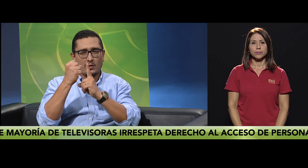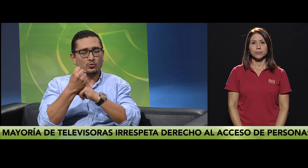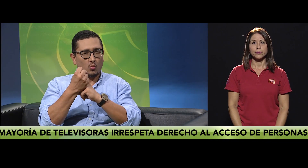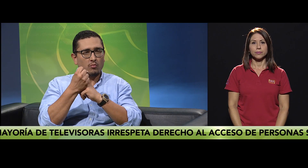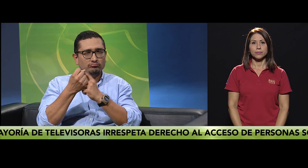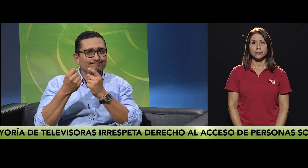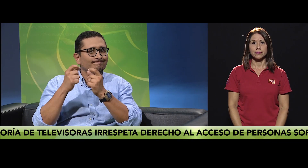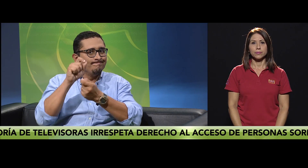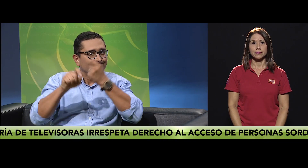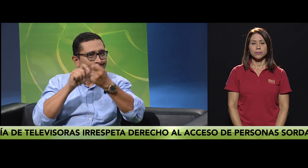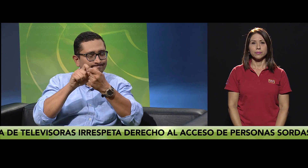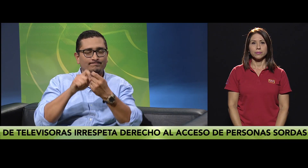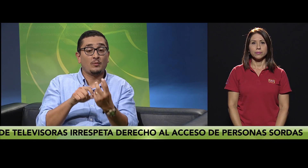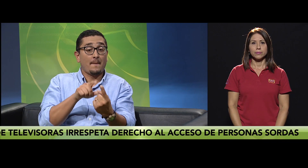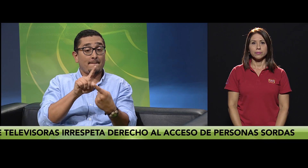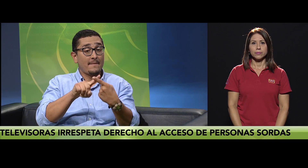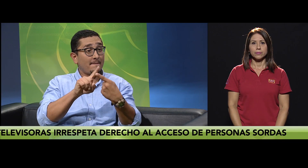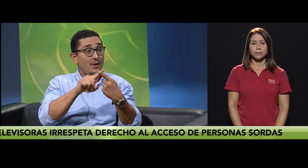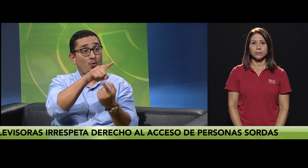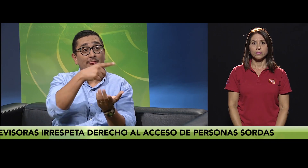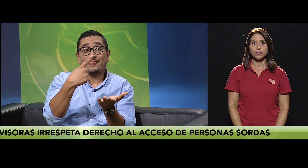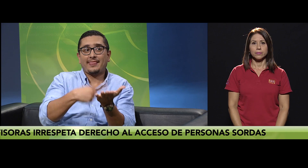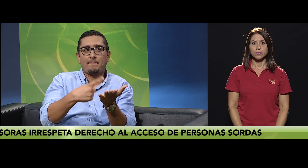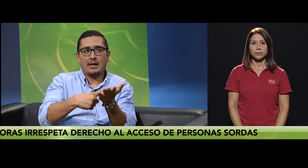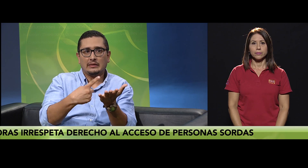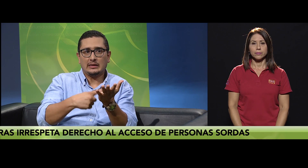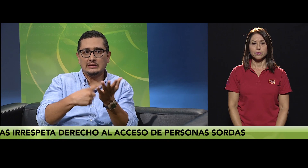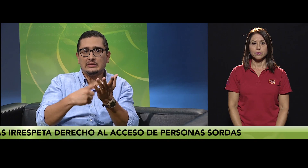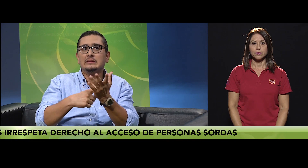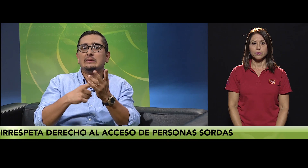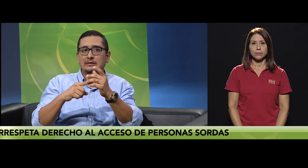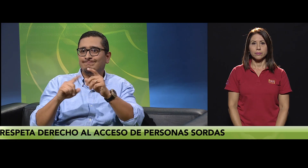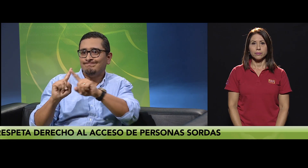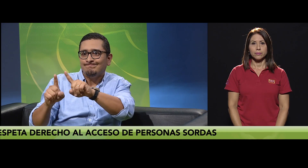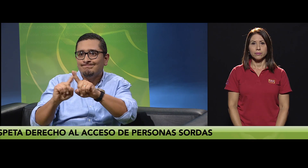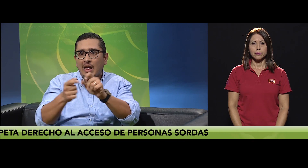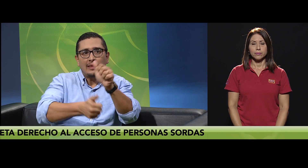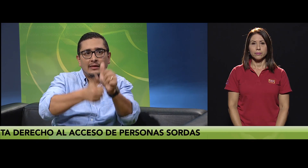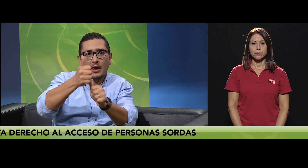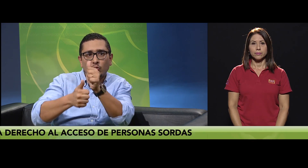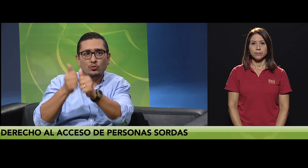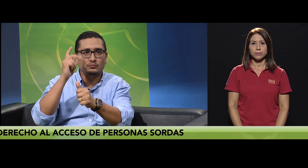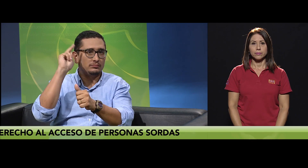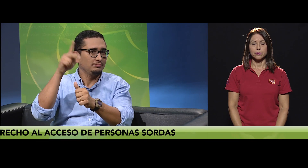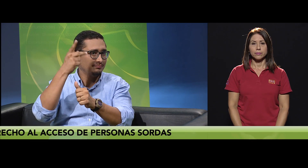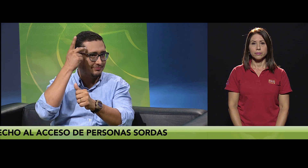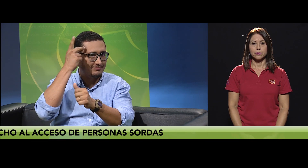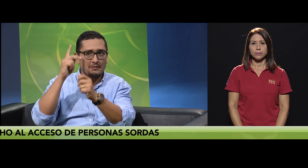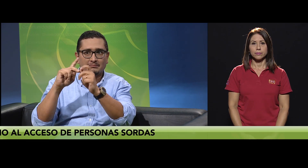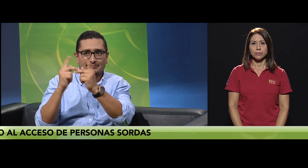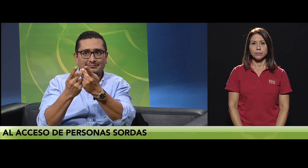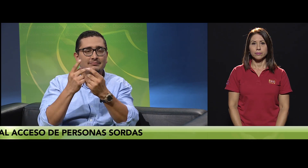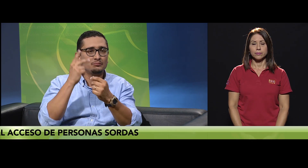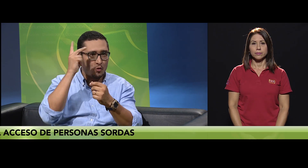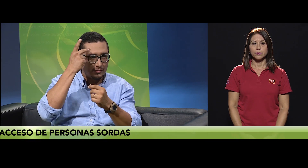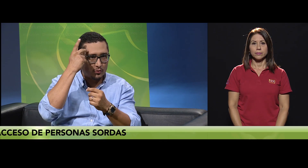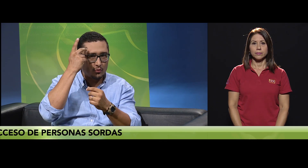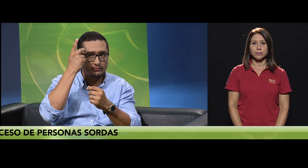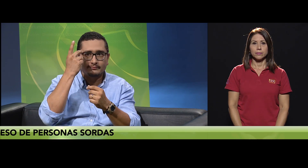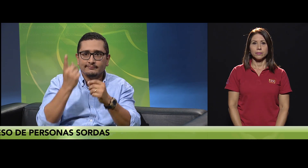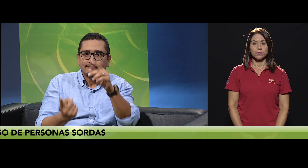Hay dos situaciones en las cuales podemos verlo. En los debates, como usted bien lo mencionó, los